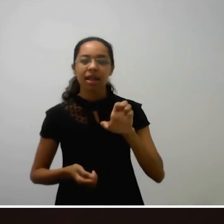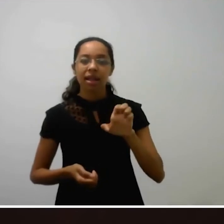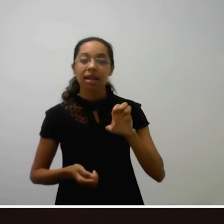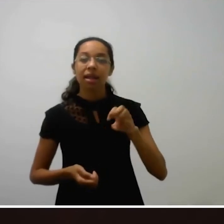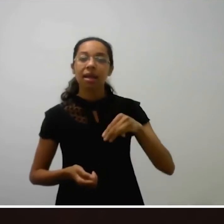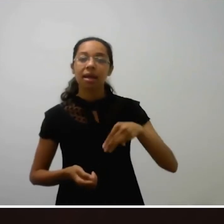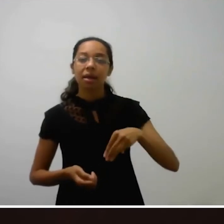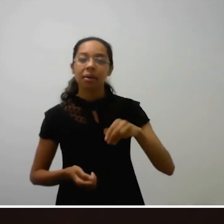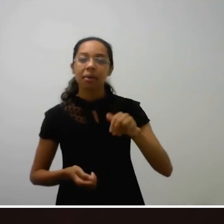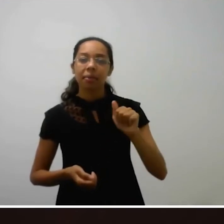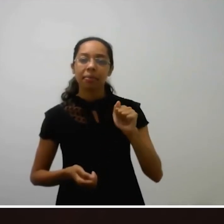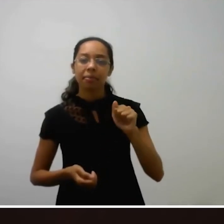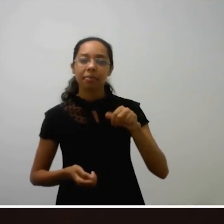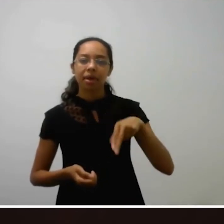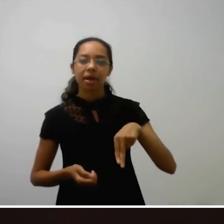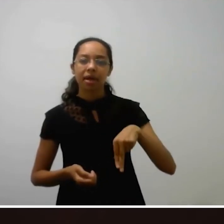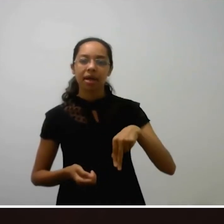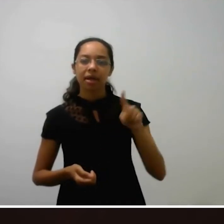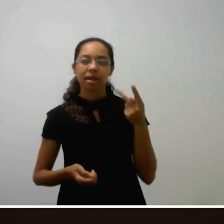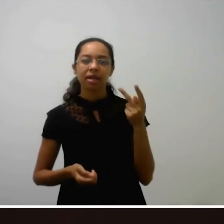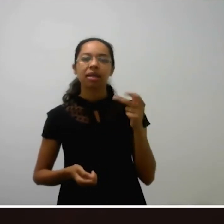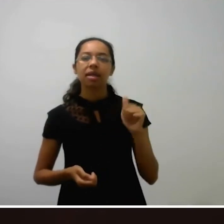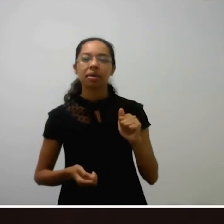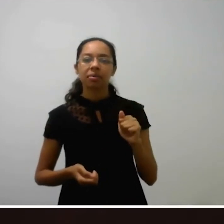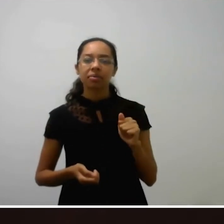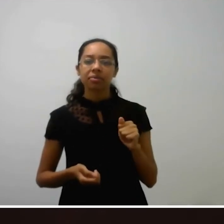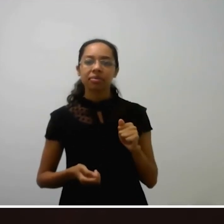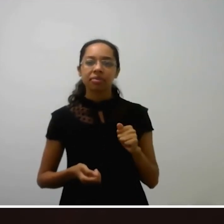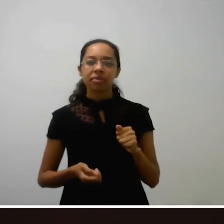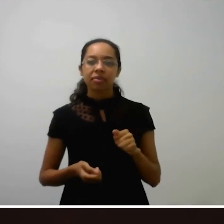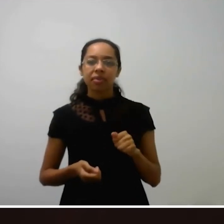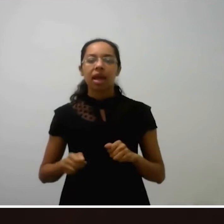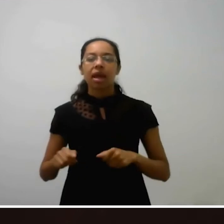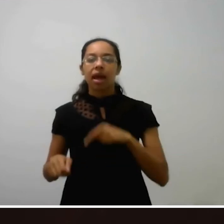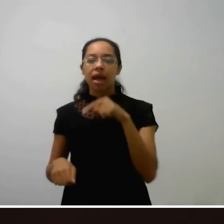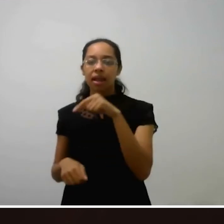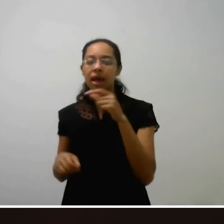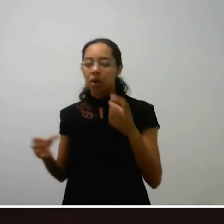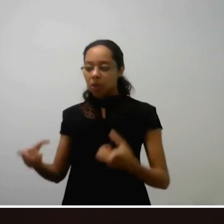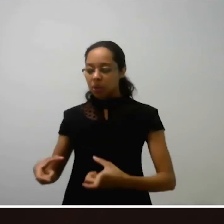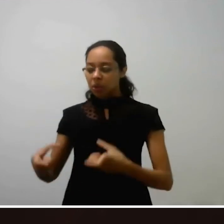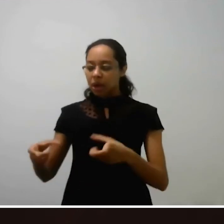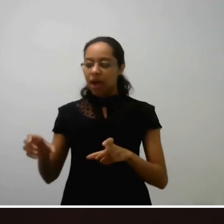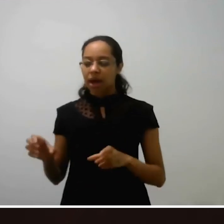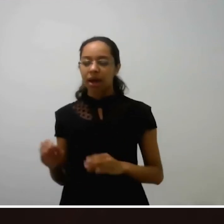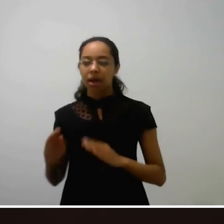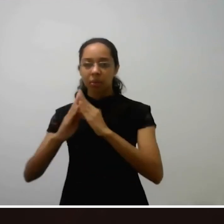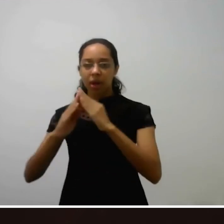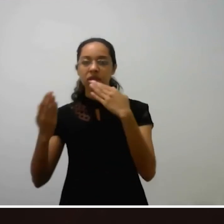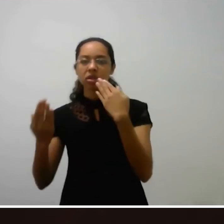escolas na diocese de Passau. 41 SEAPs.